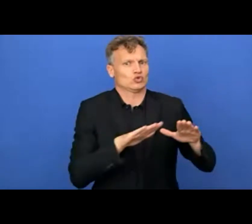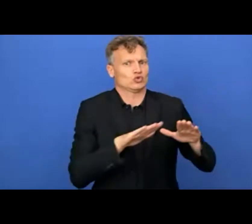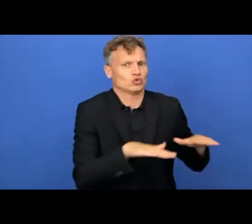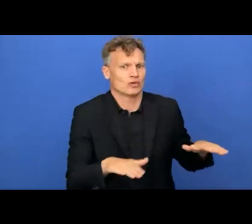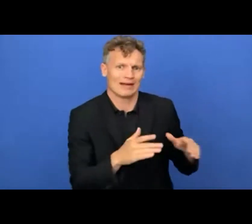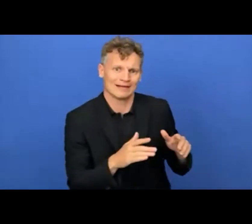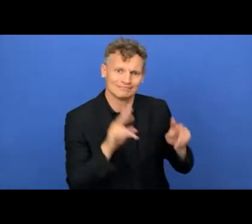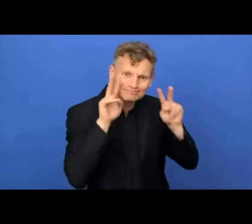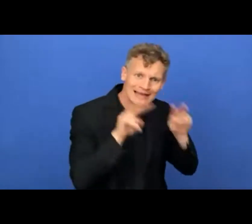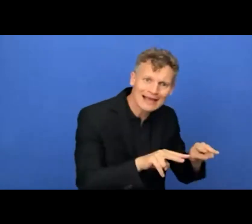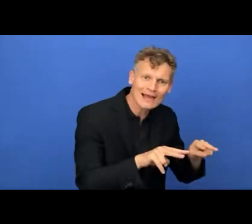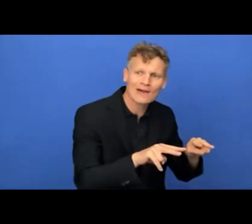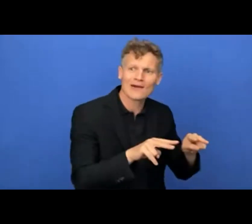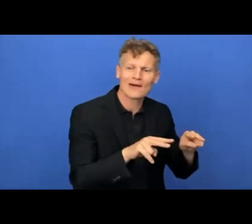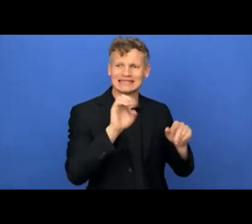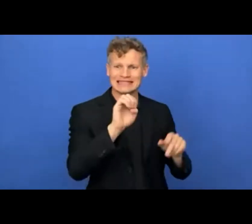cadre